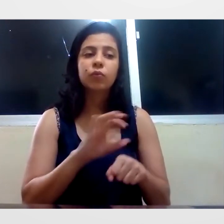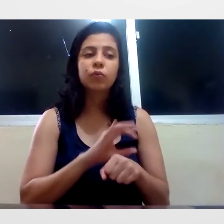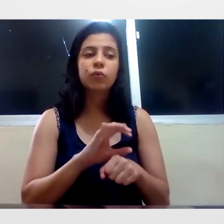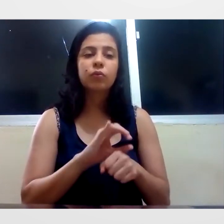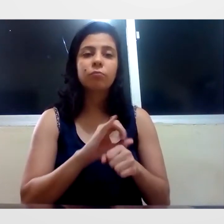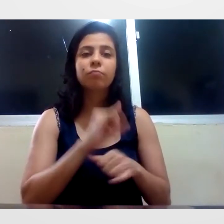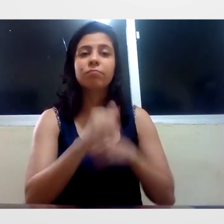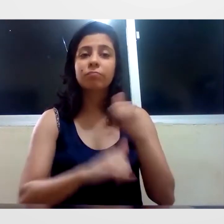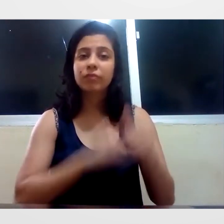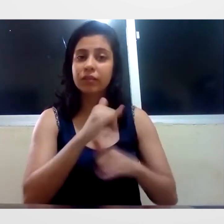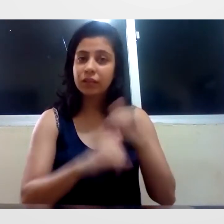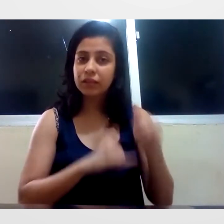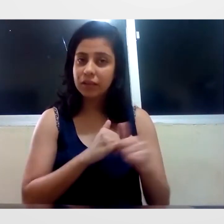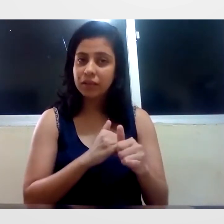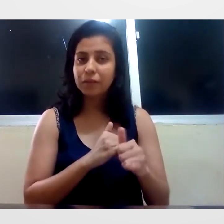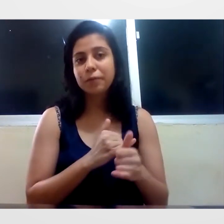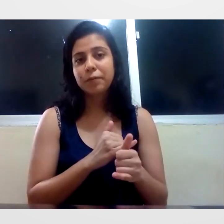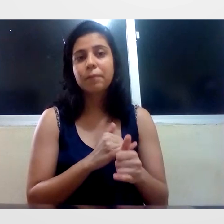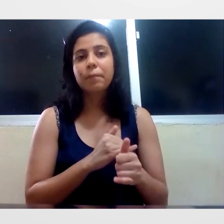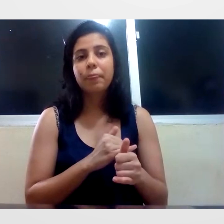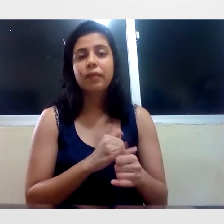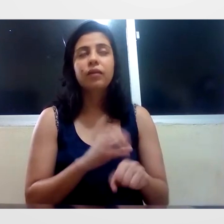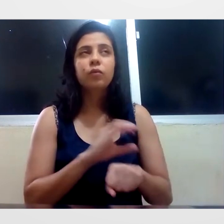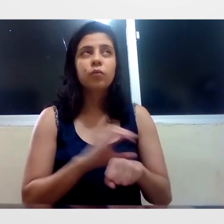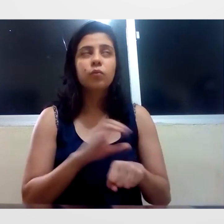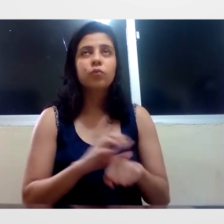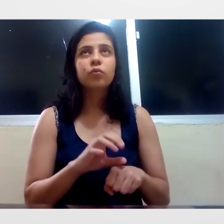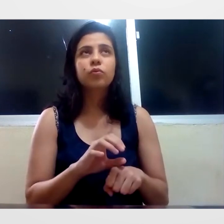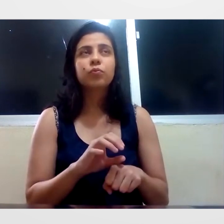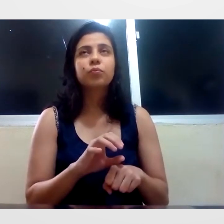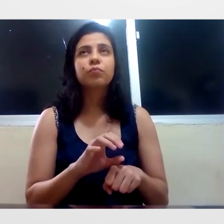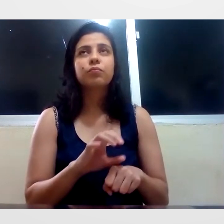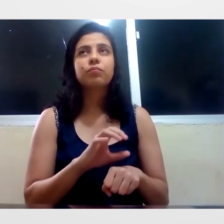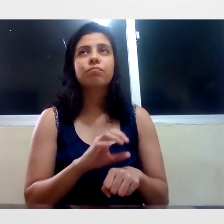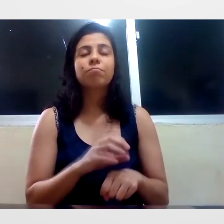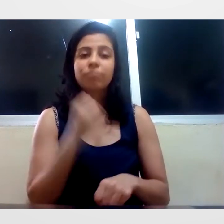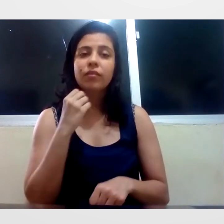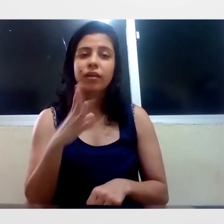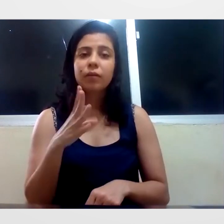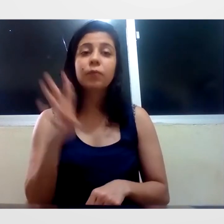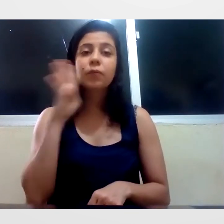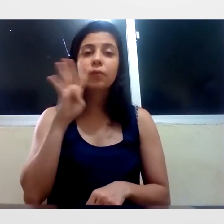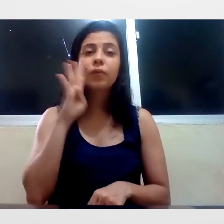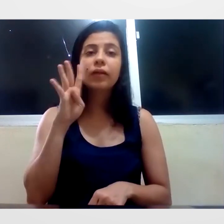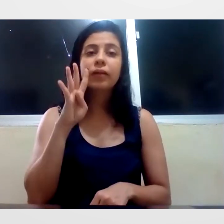eu fui e me inscrevi em um outro cursinho, mas agora pela internet. Comecei a estudar pela internet, era um cursinho